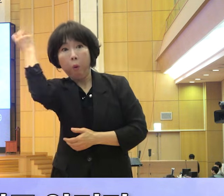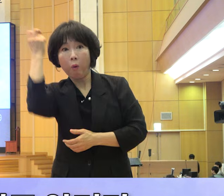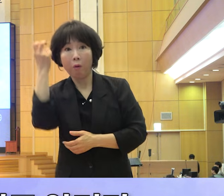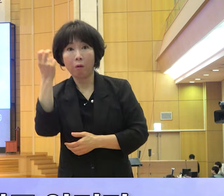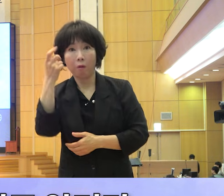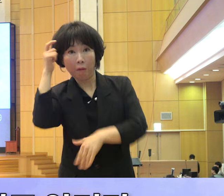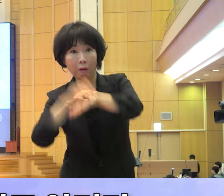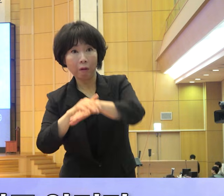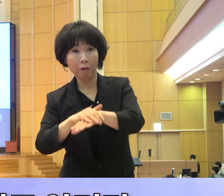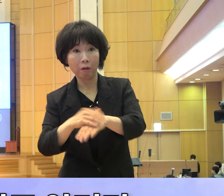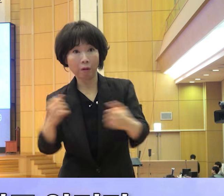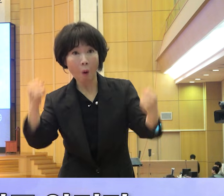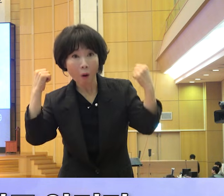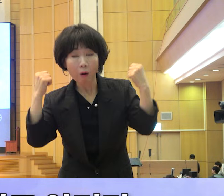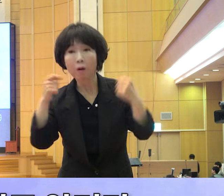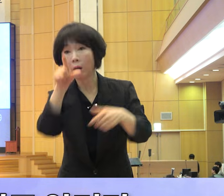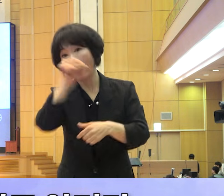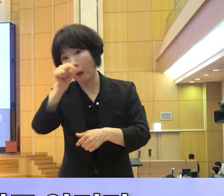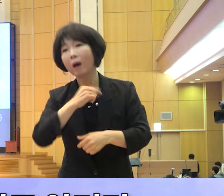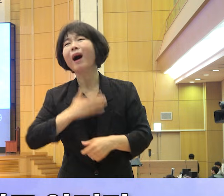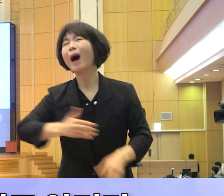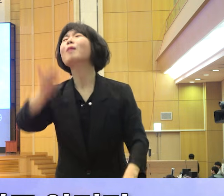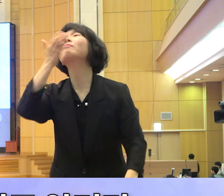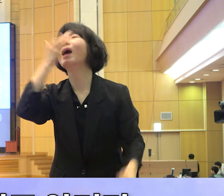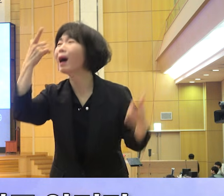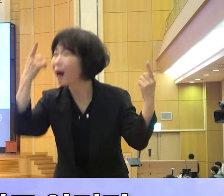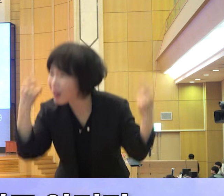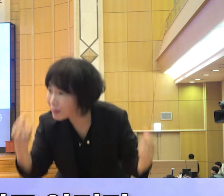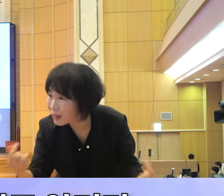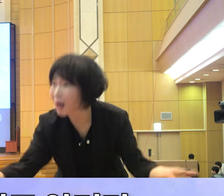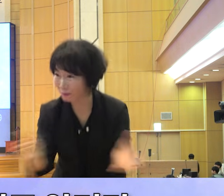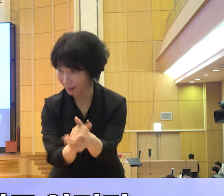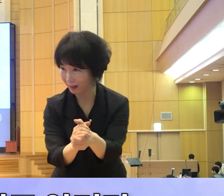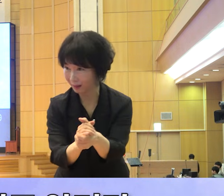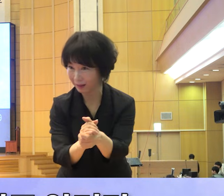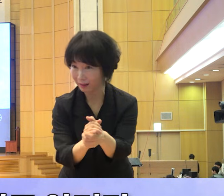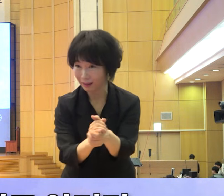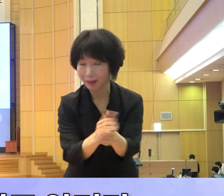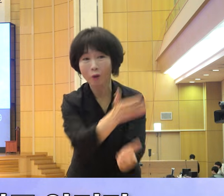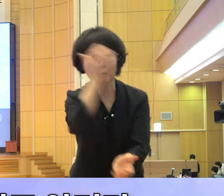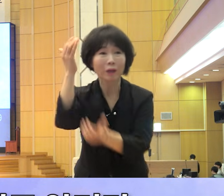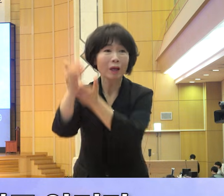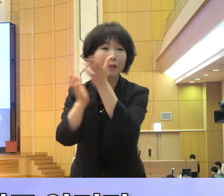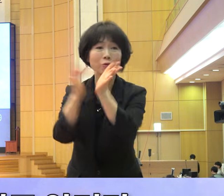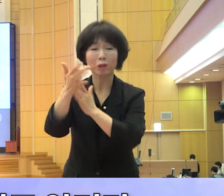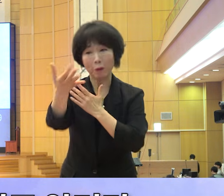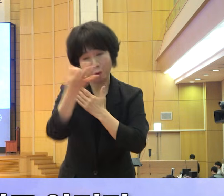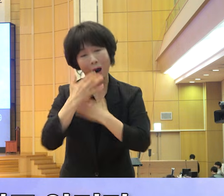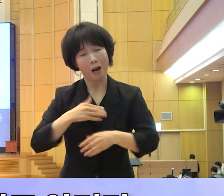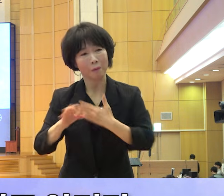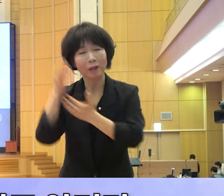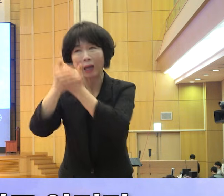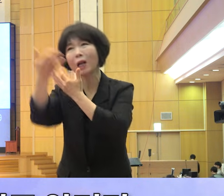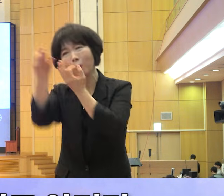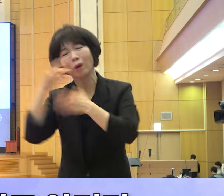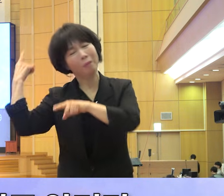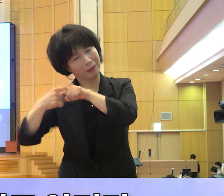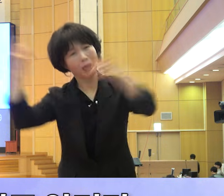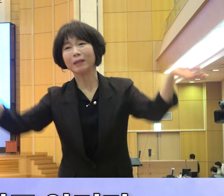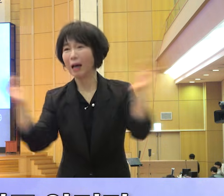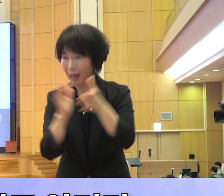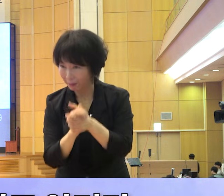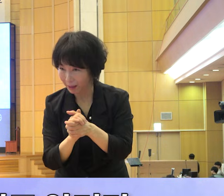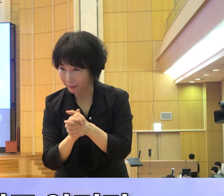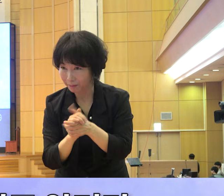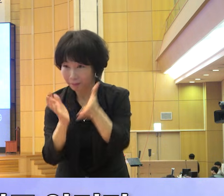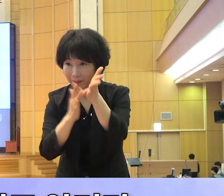나오는 걸 들어보고 그 속까지 다 알 수 있는 거예요. 예수를 알면 하나님을 알고, 할렐루야,